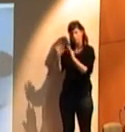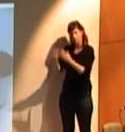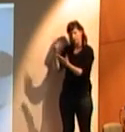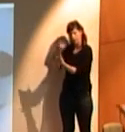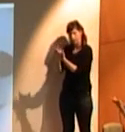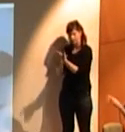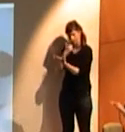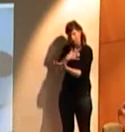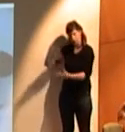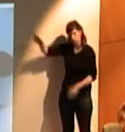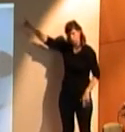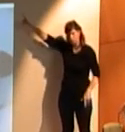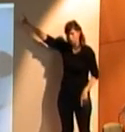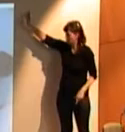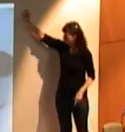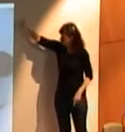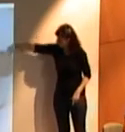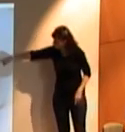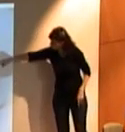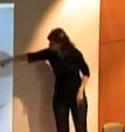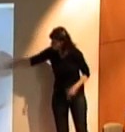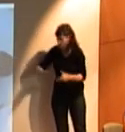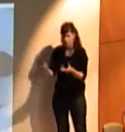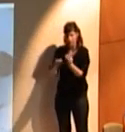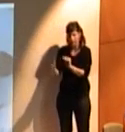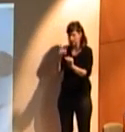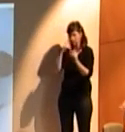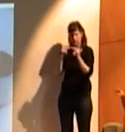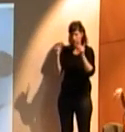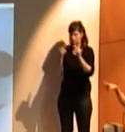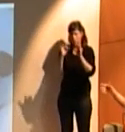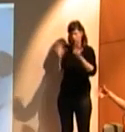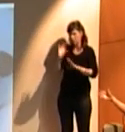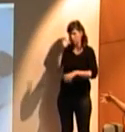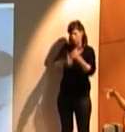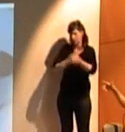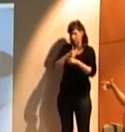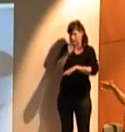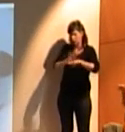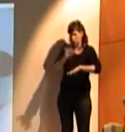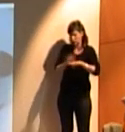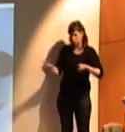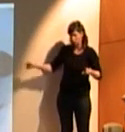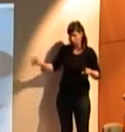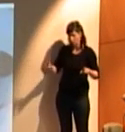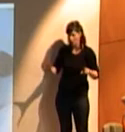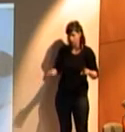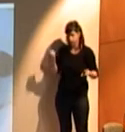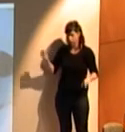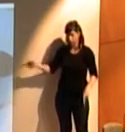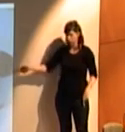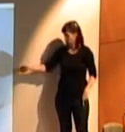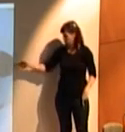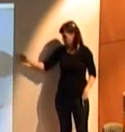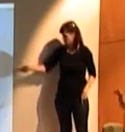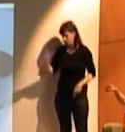pour nous sont dignes des maquettes de première année d'architecture. On fait pas mieux. Facile. Enfin, je veux dire, c'est vraiment un niveau,